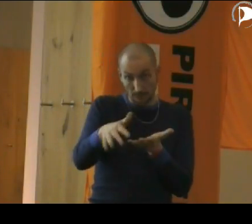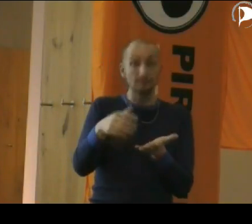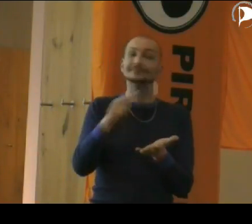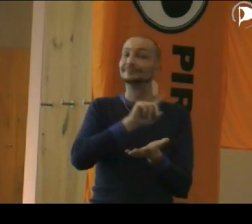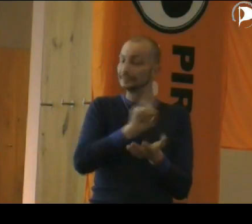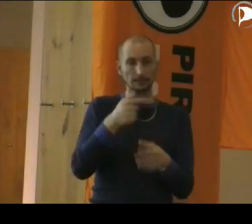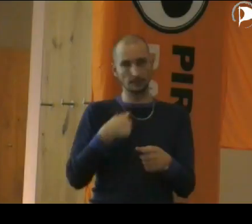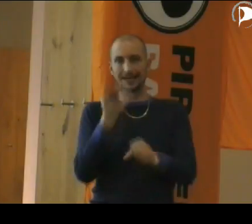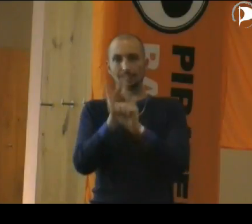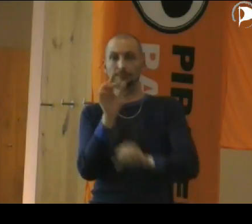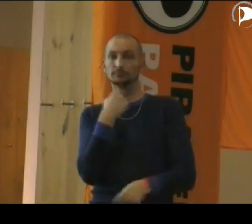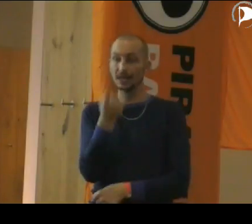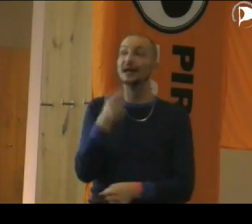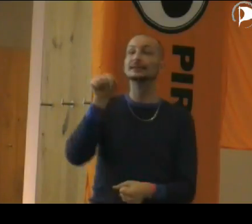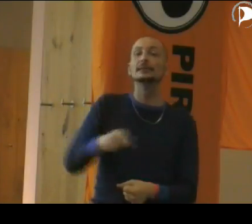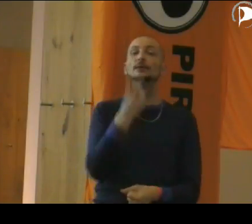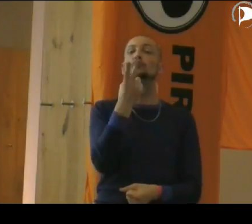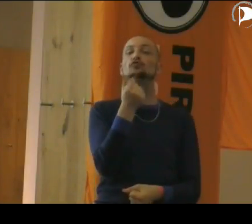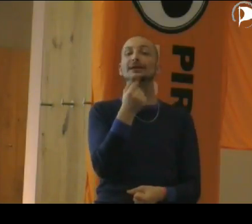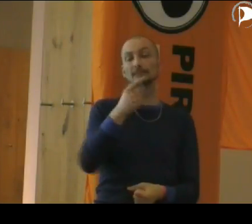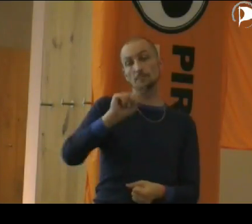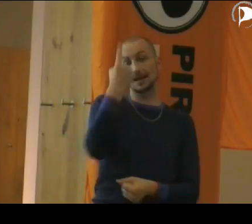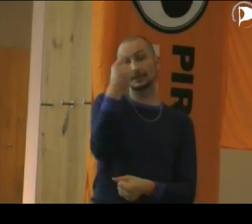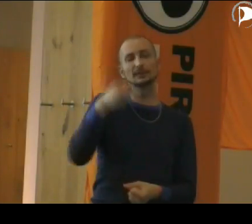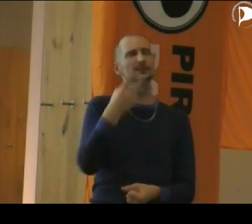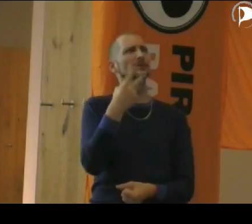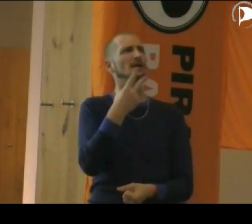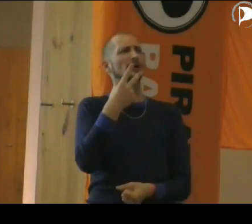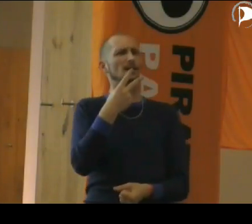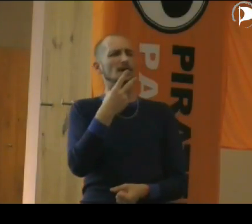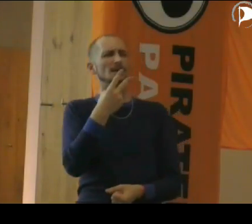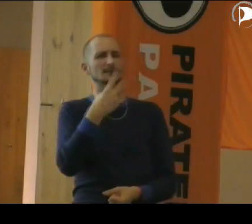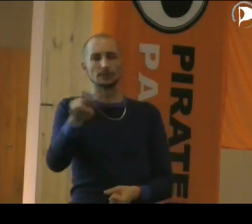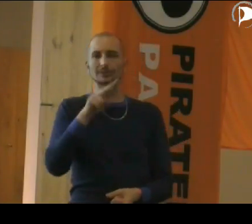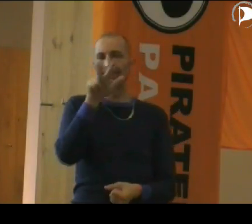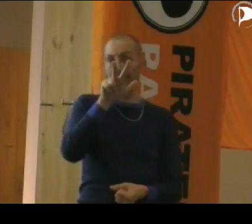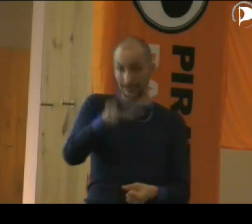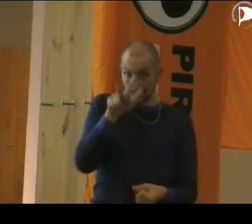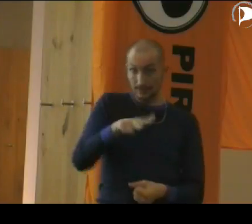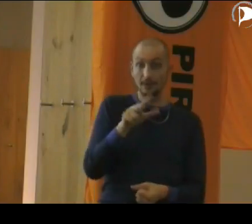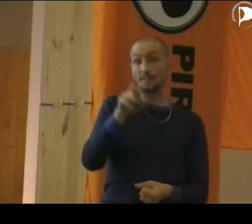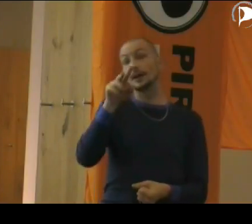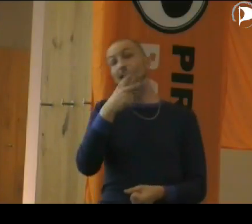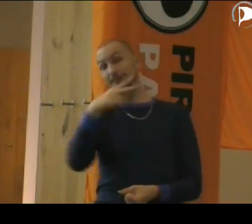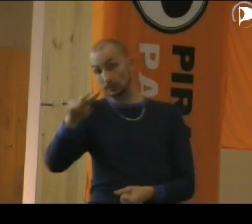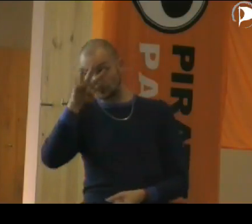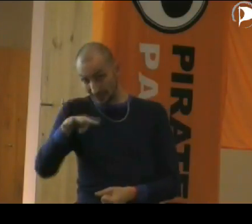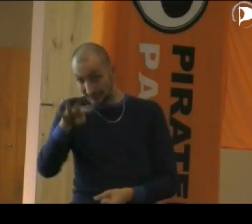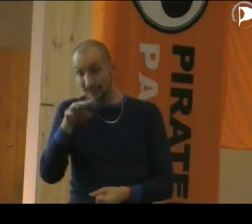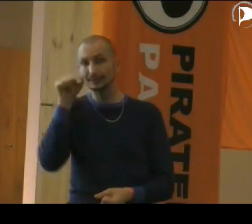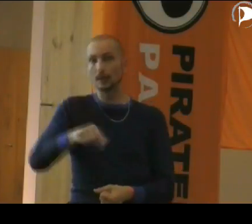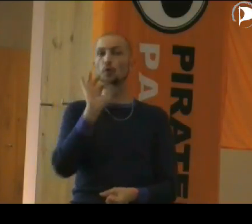zu tragen dass in zukunft sprich 2013 und wir sind genug geld in der kasse ist das heißt